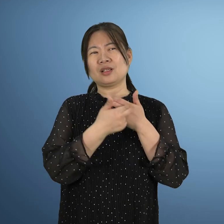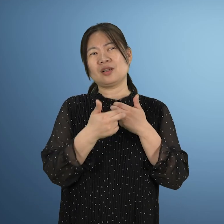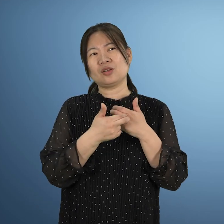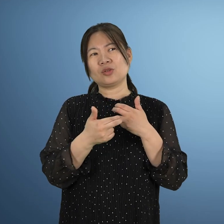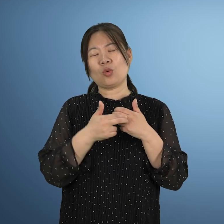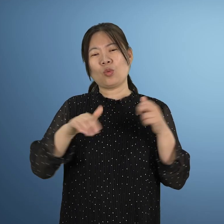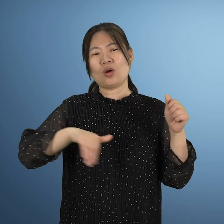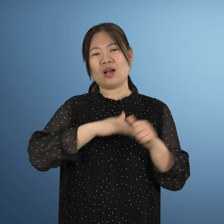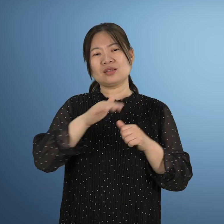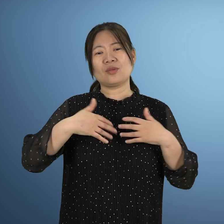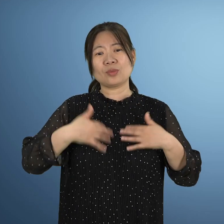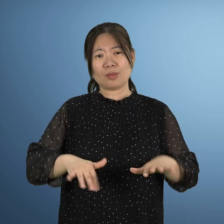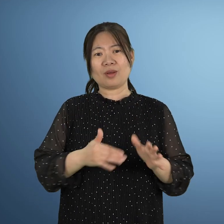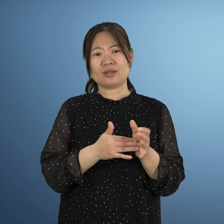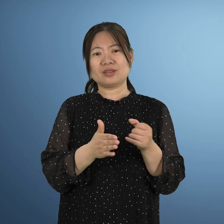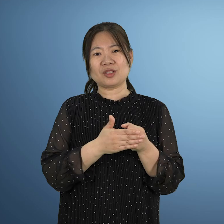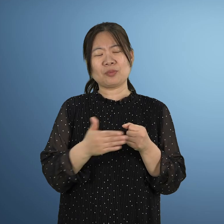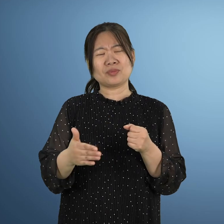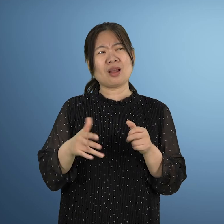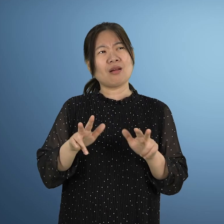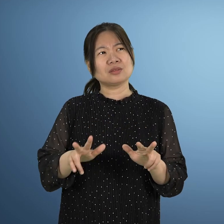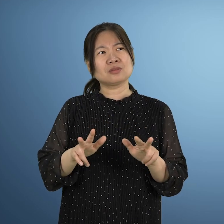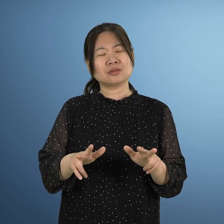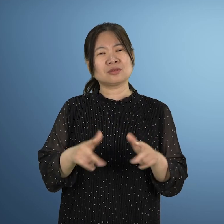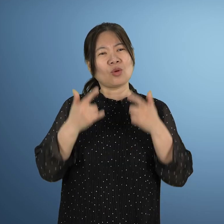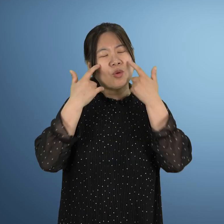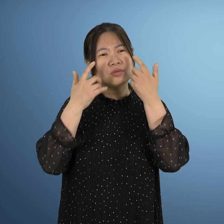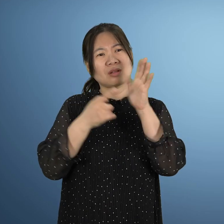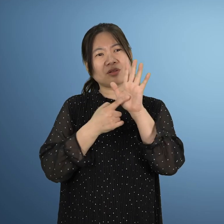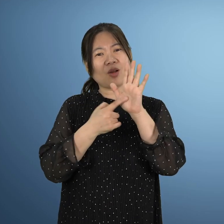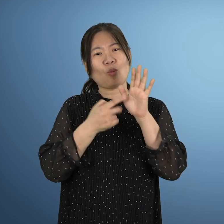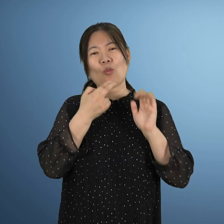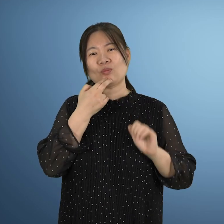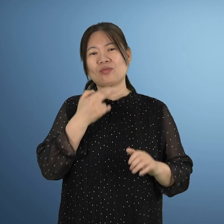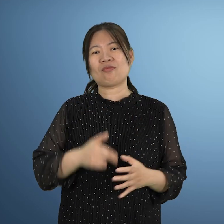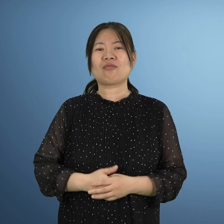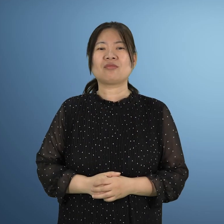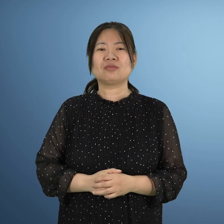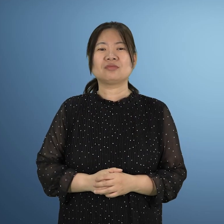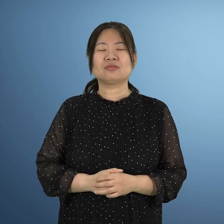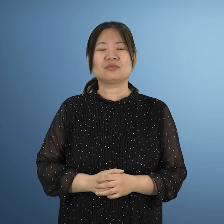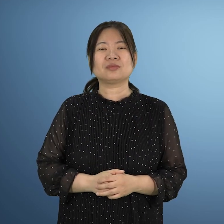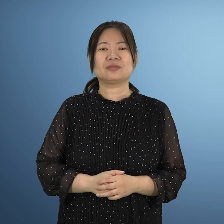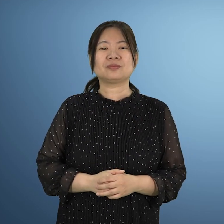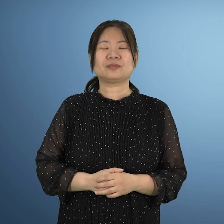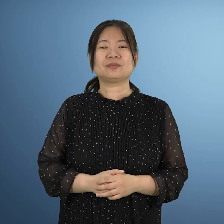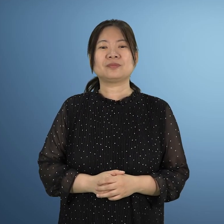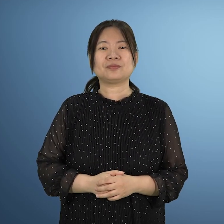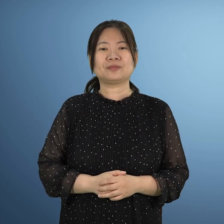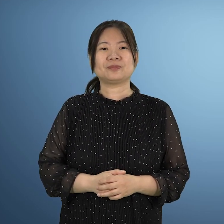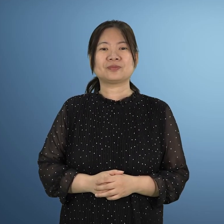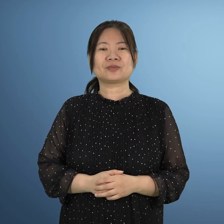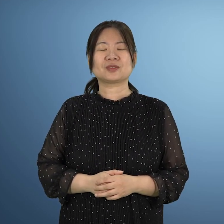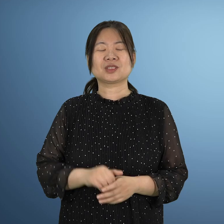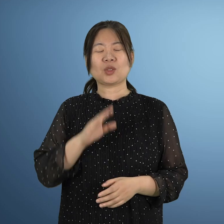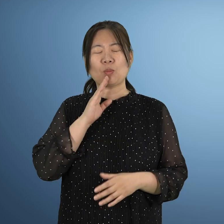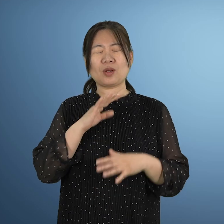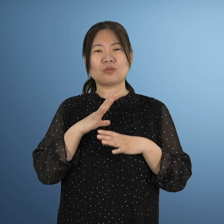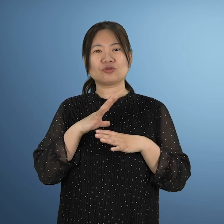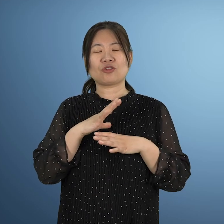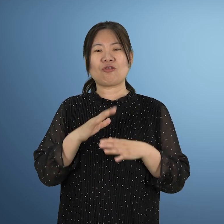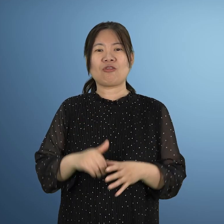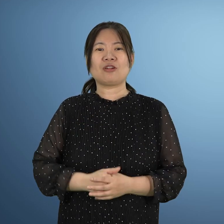의료 환경이 열악했던 때이기 때문에 아직까지 밝혀지지는 않고 있어요. 근데 무시무시한